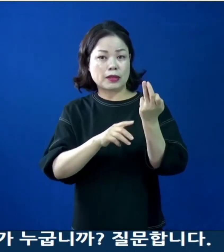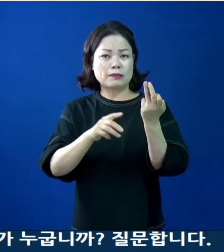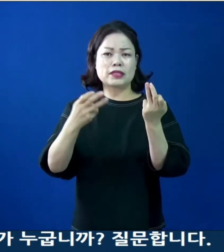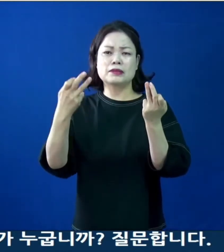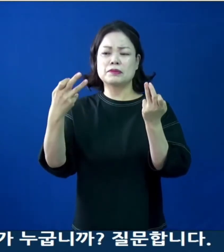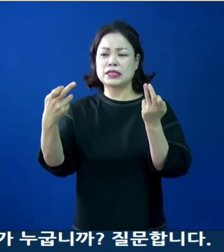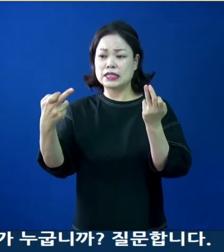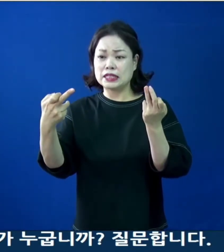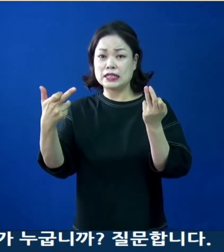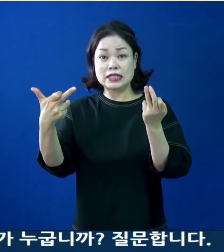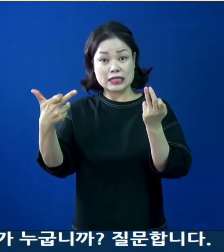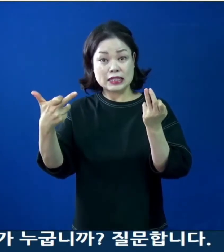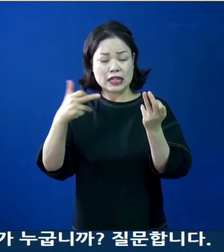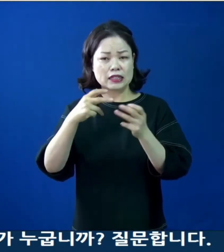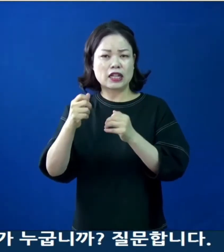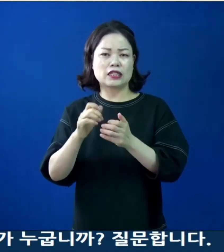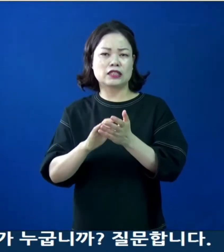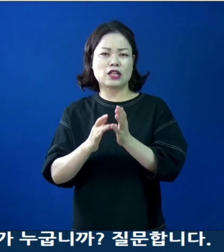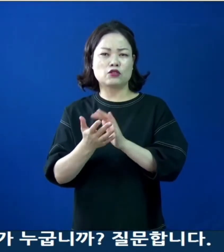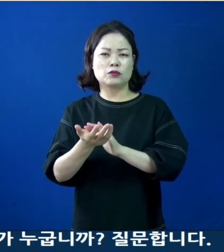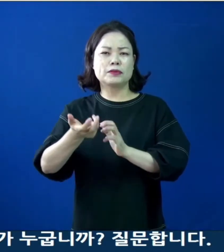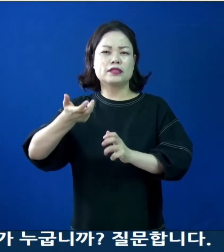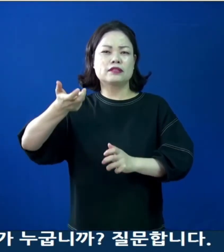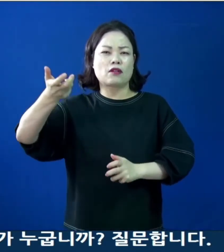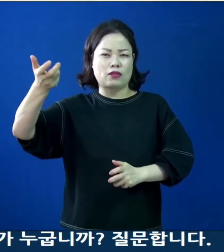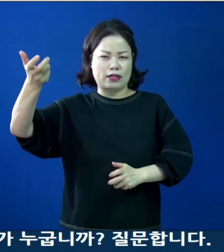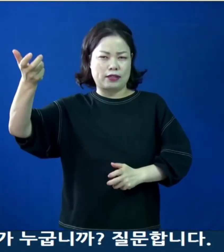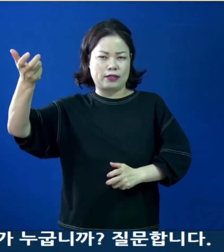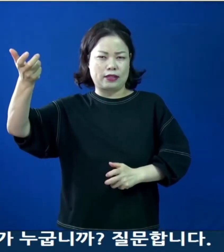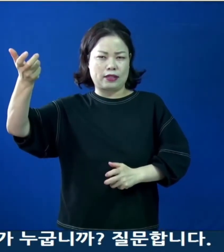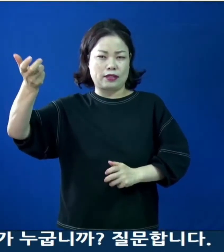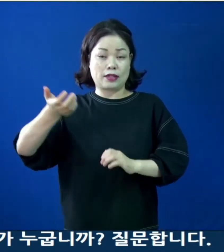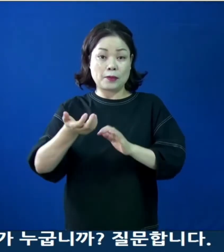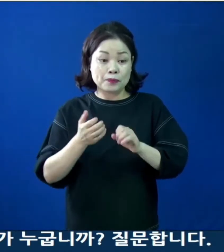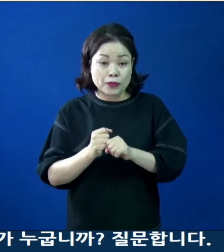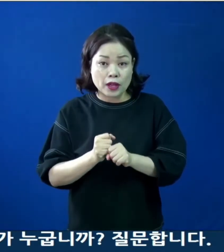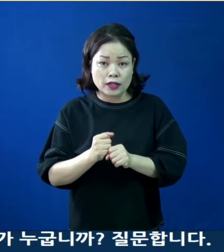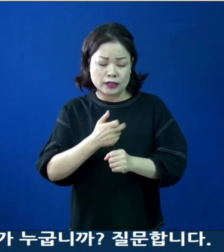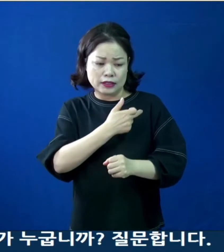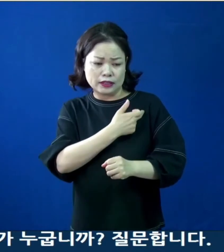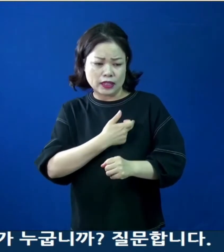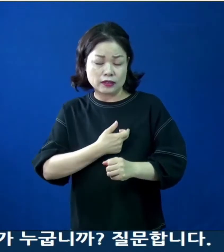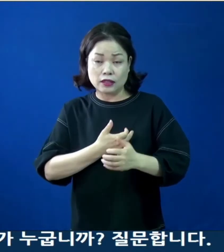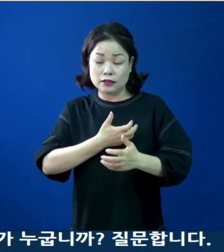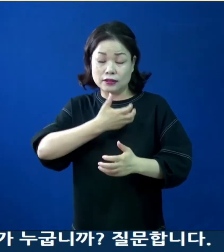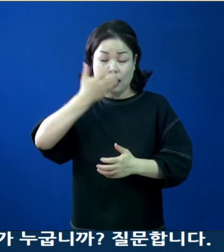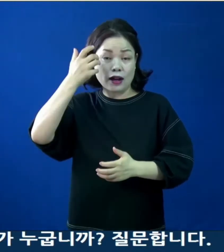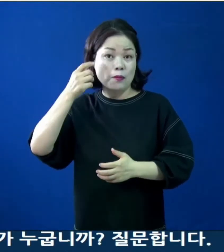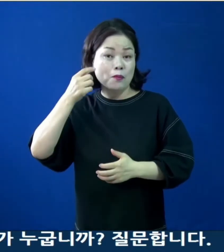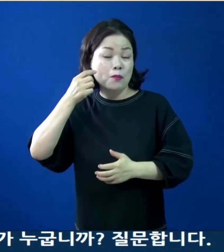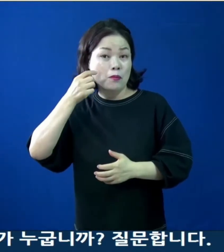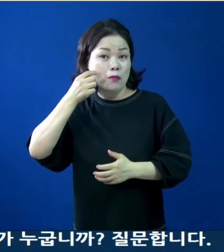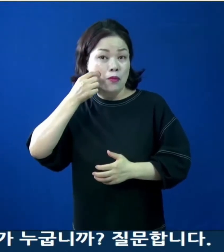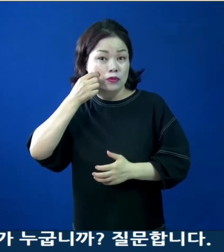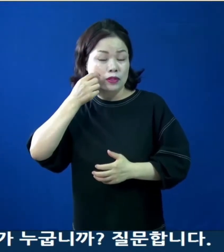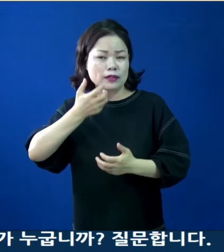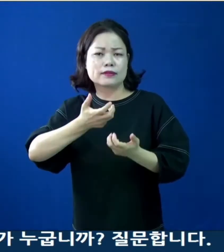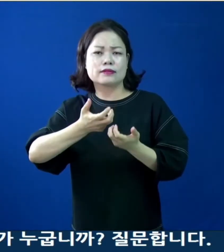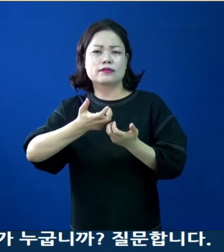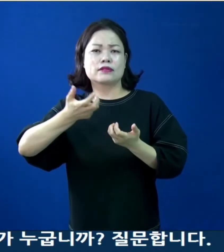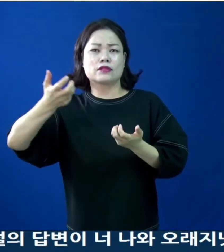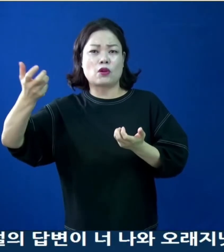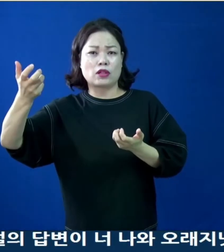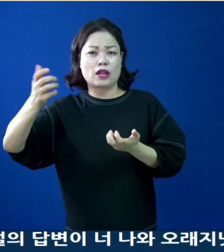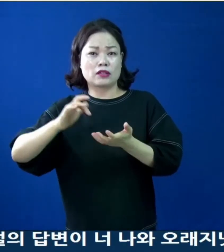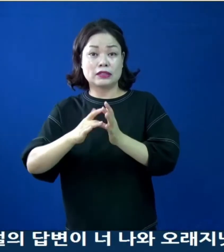읽을 때의 전제는 예수님이 떠나신다라는 게 전제입니다. 제자들은 상상조차 못하는 떠남,